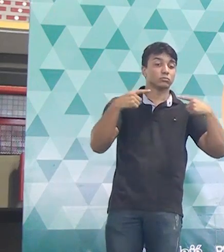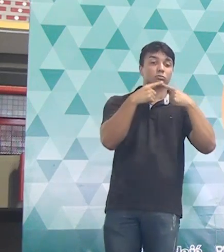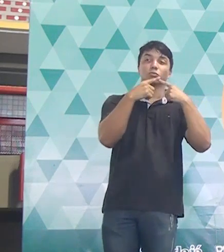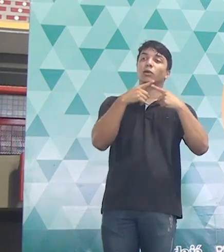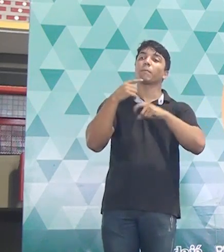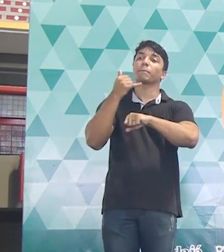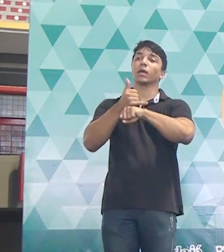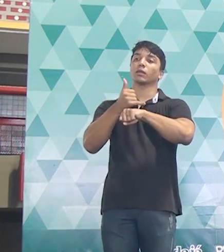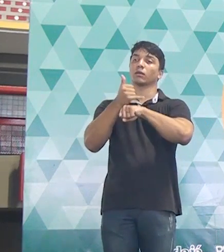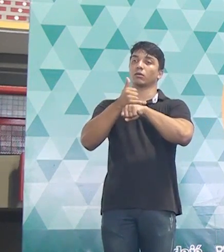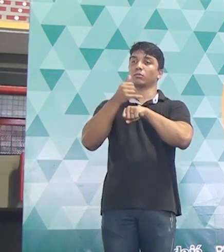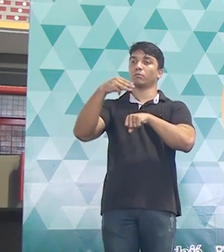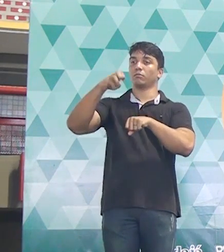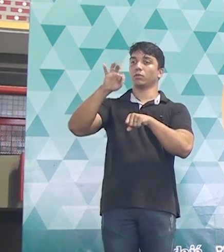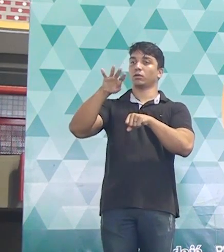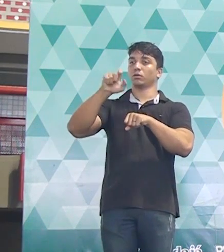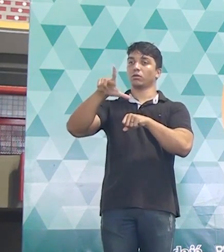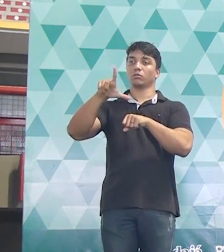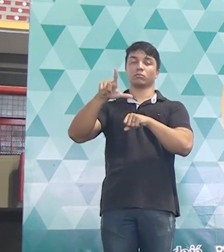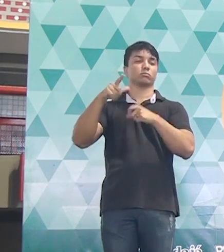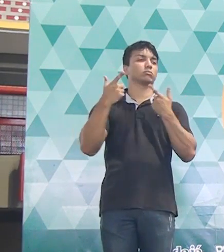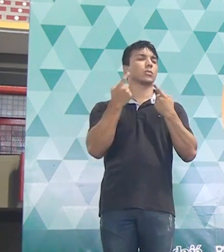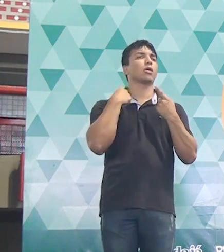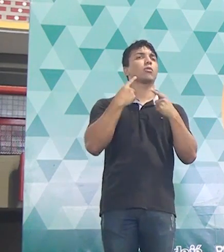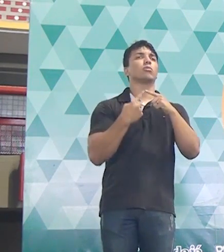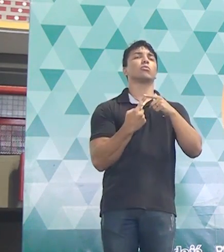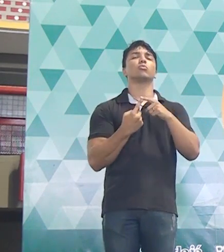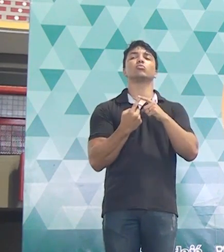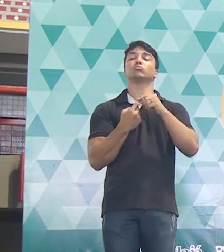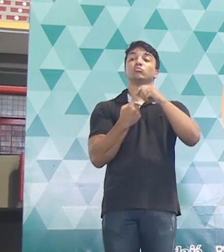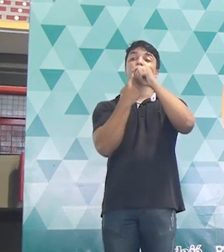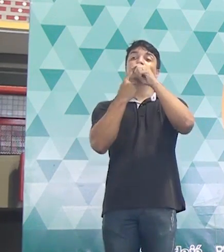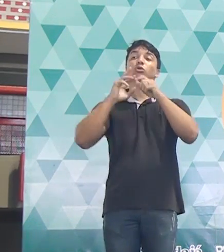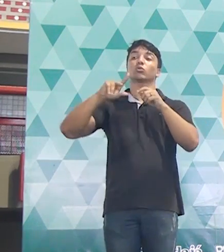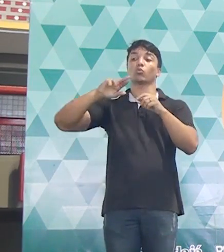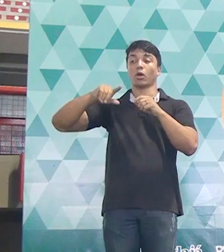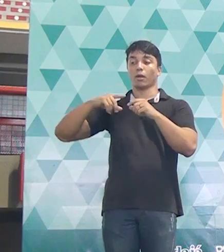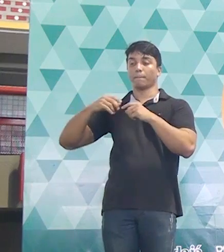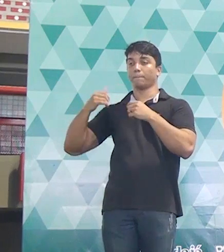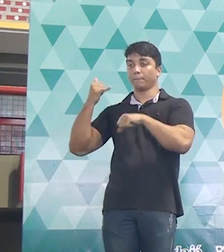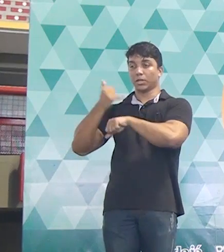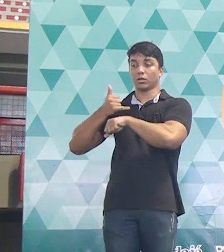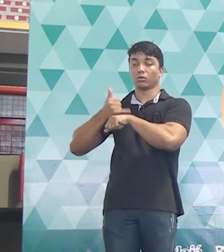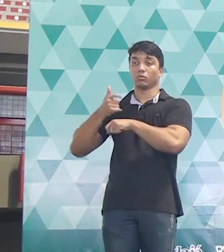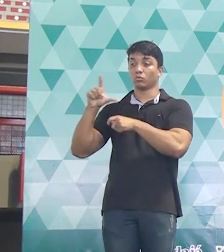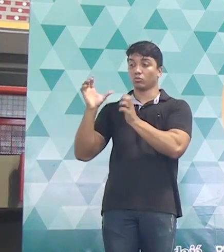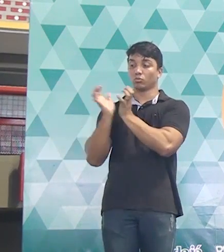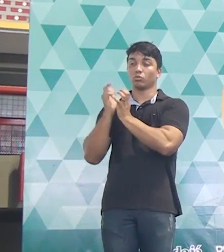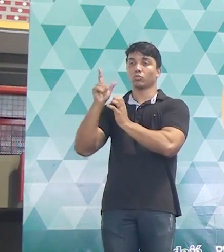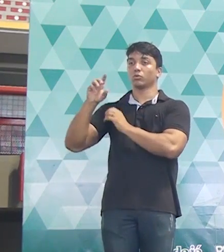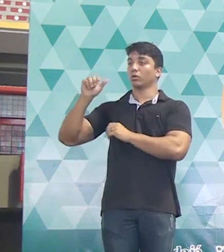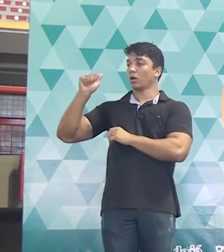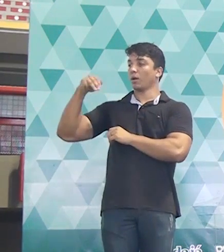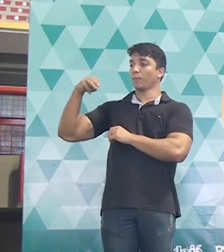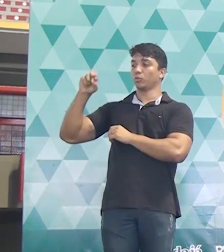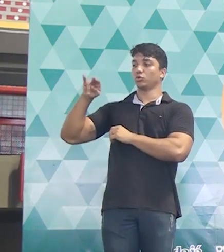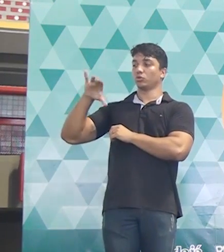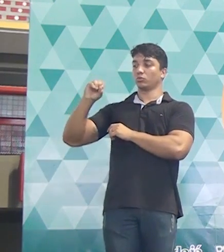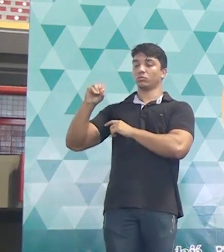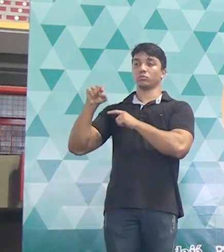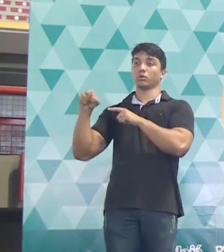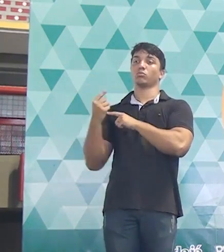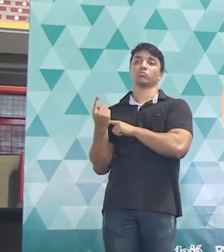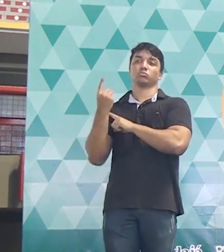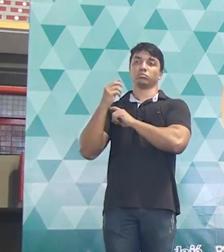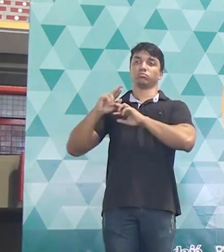metal. A única base que tem hidroxila ligada a um grupo que não é metálico é o amoníaco.